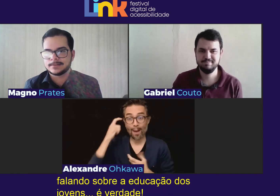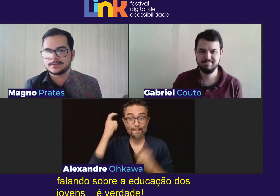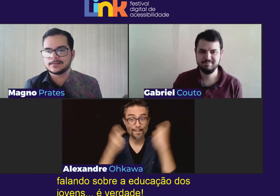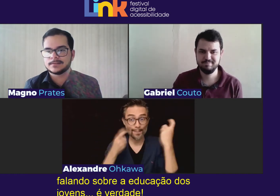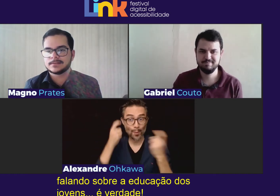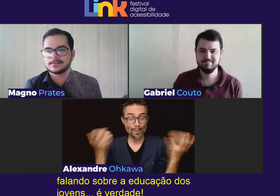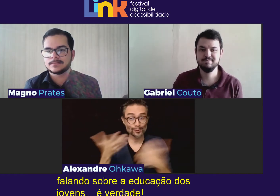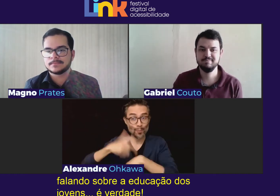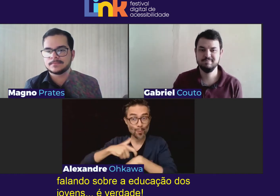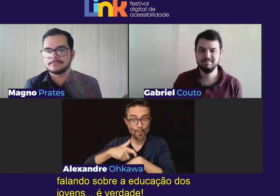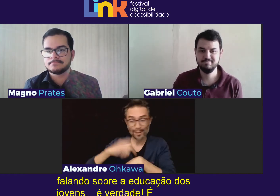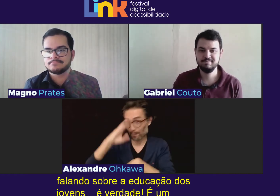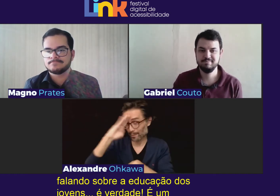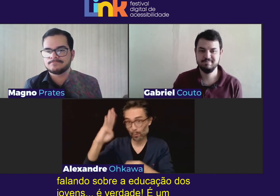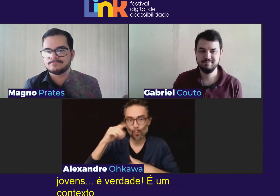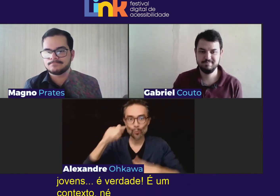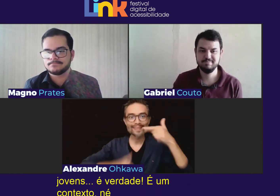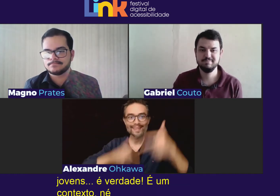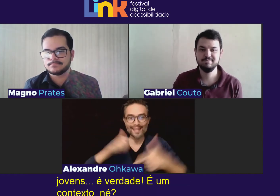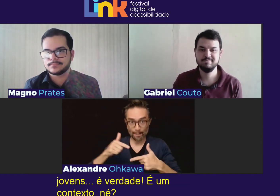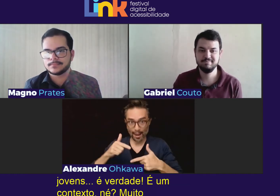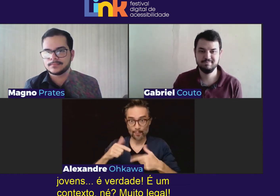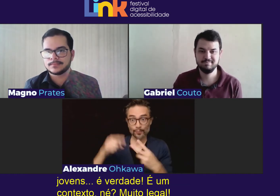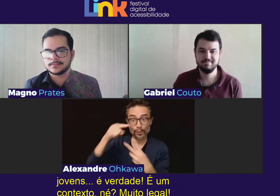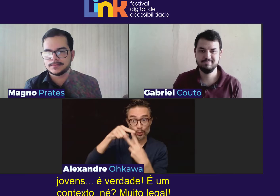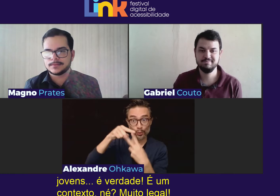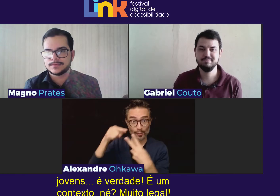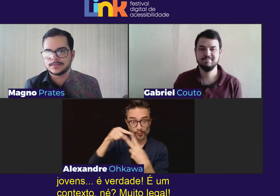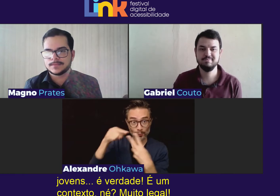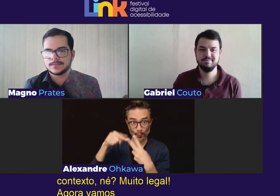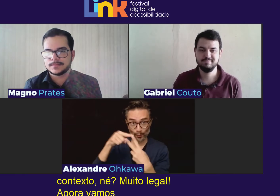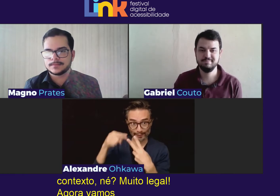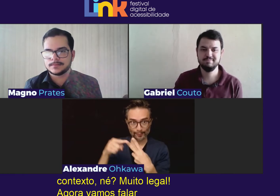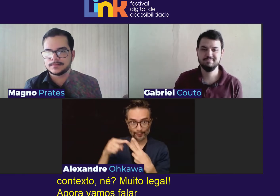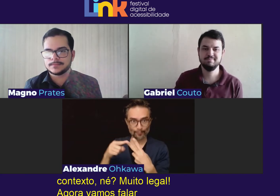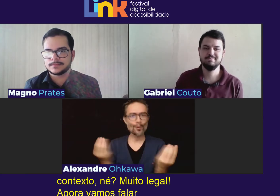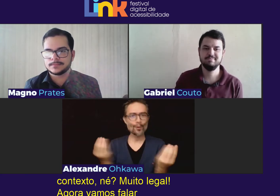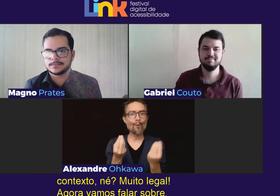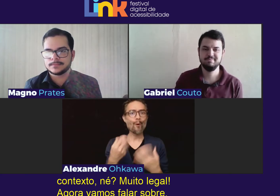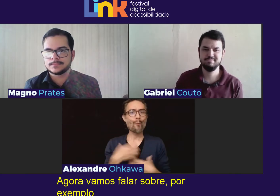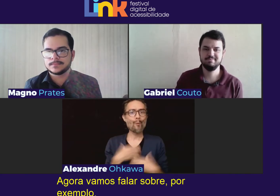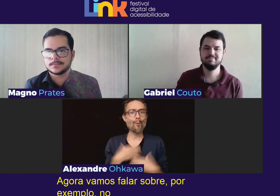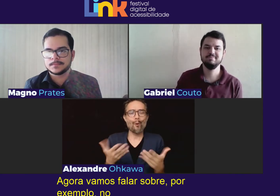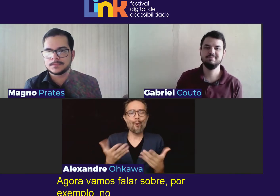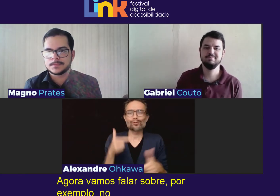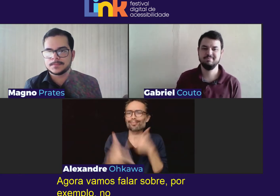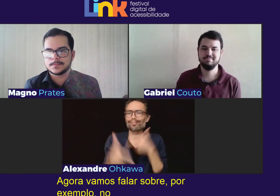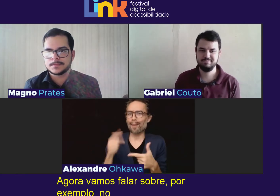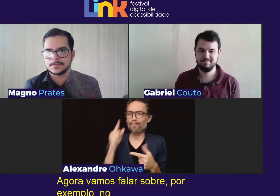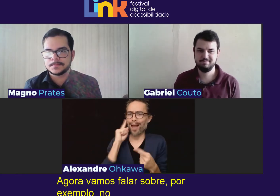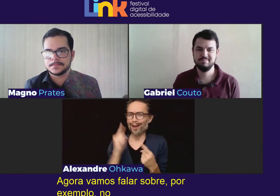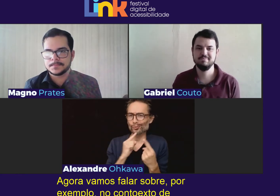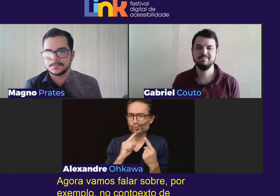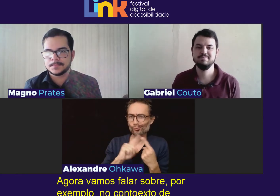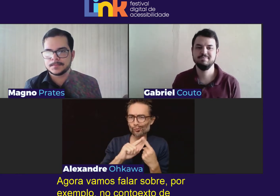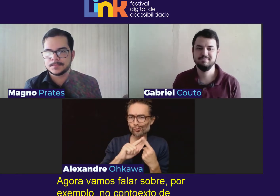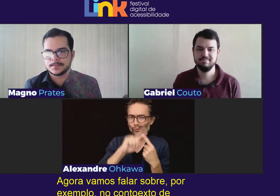né, muito legal. Agora nós vamos falar sobre, por exemplo, no contexto de trabalho. São duas perguntas.